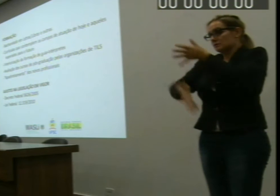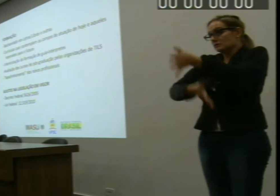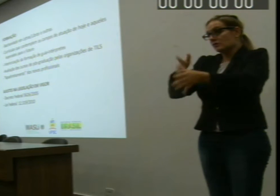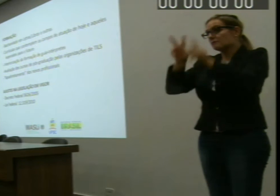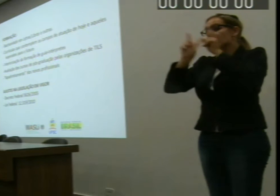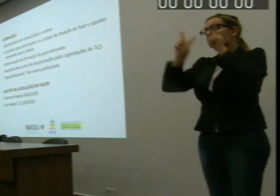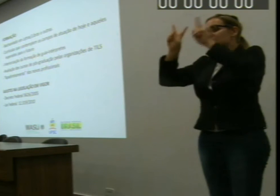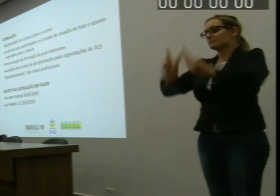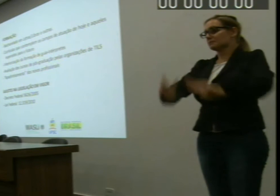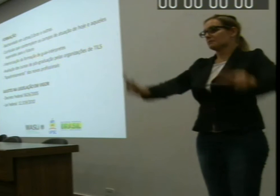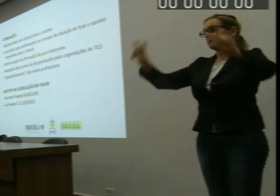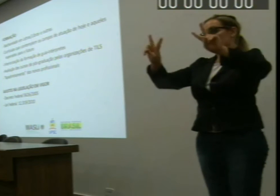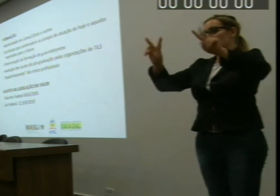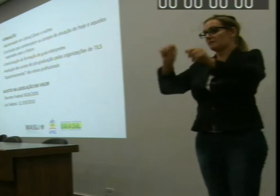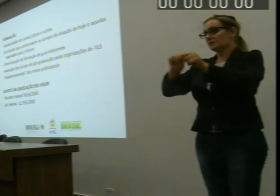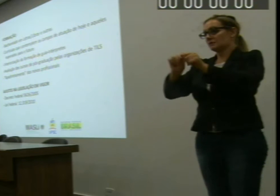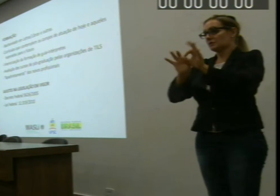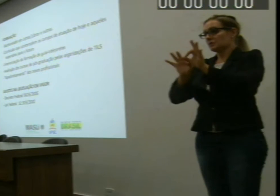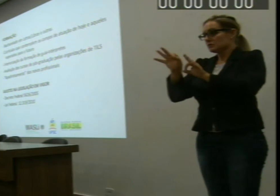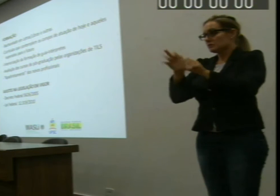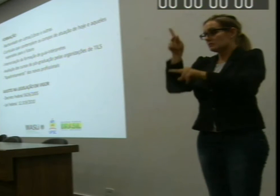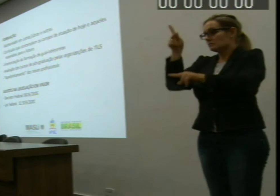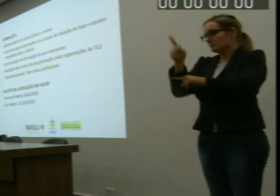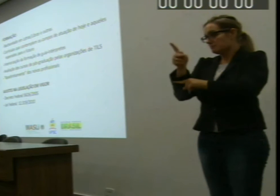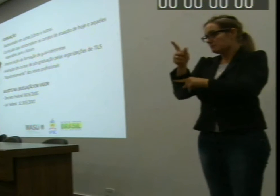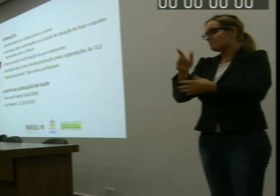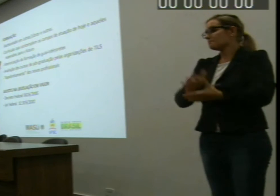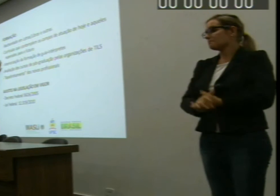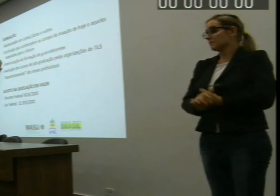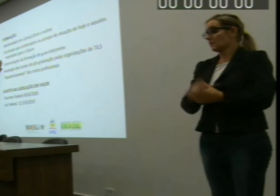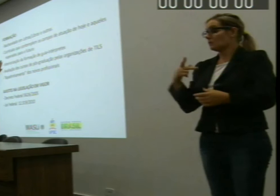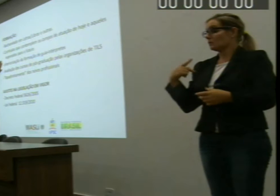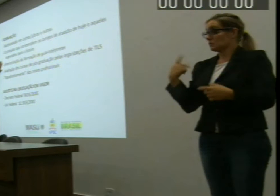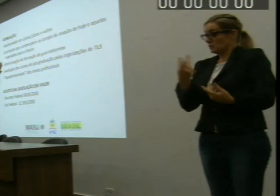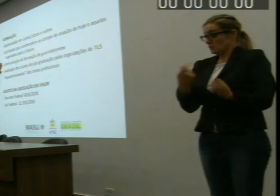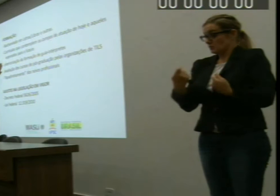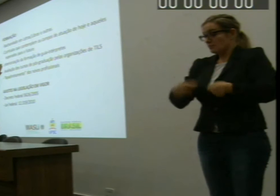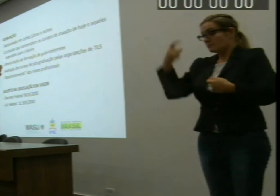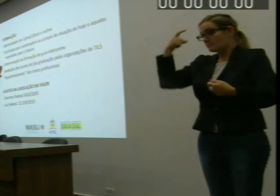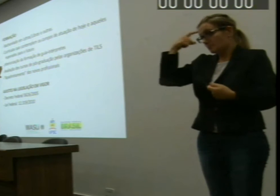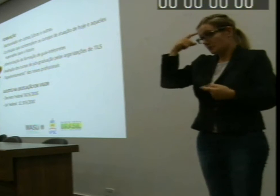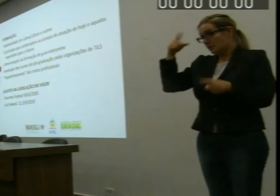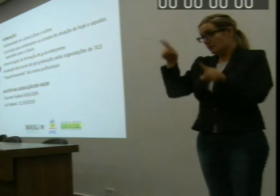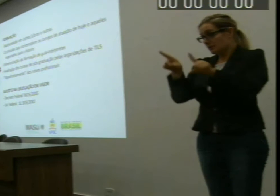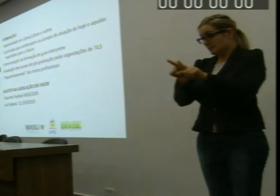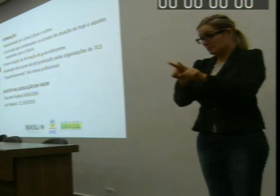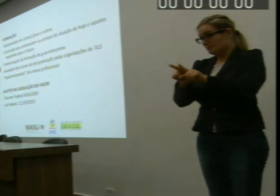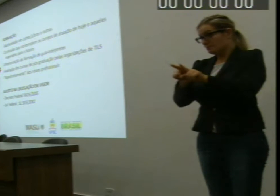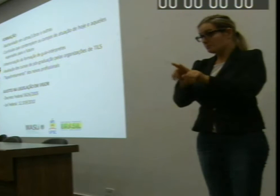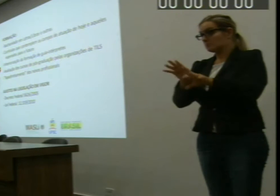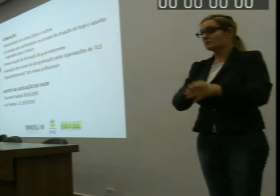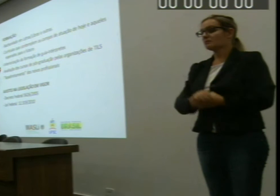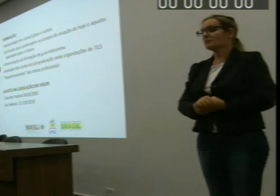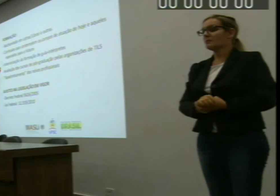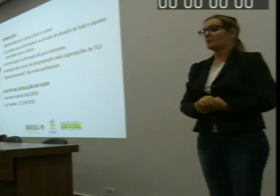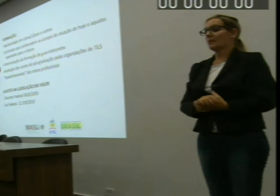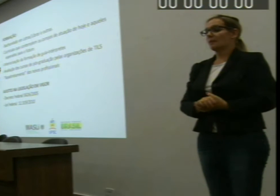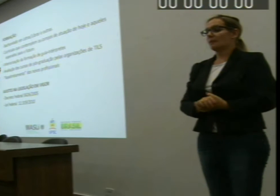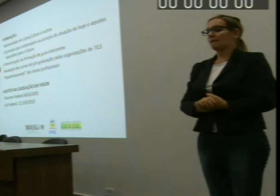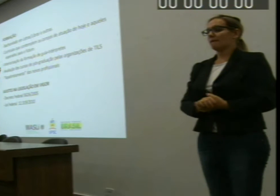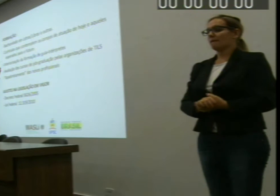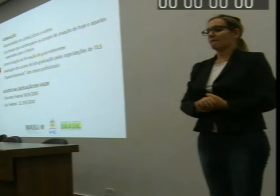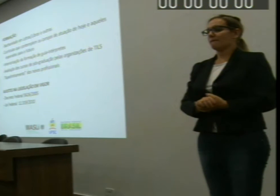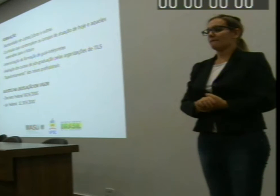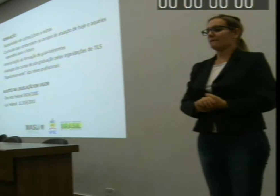por meio de de vídeos então isso a gente precisa pensar tudo isso também interiorização da formação dos guias intérpretes